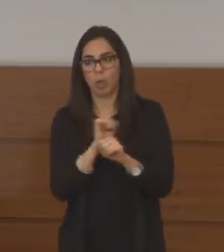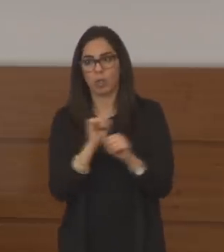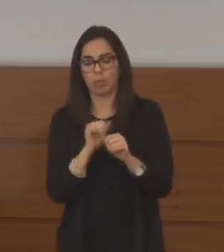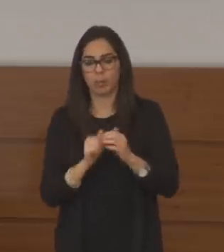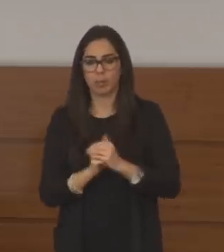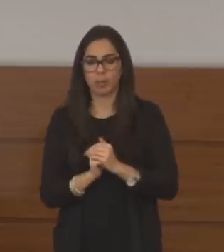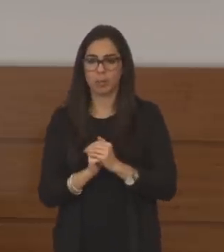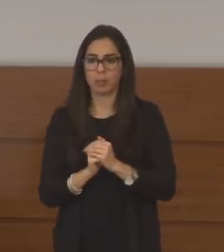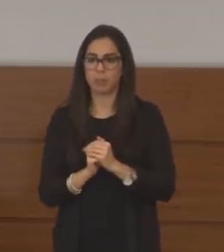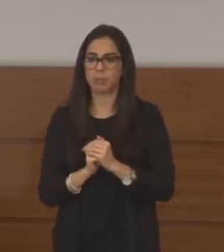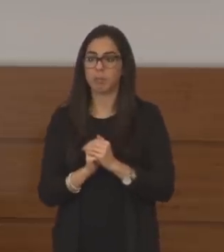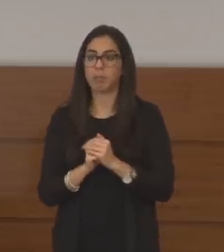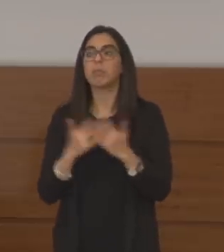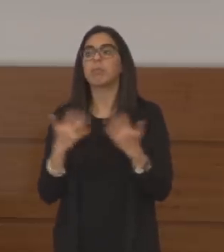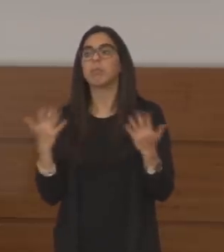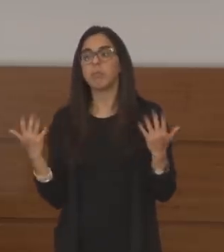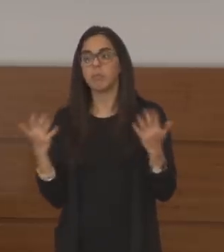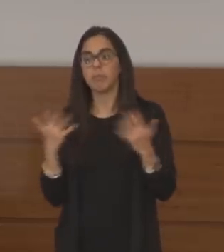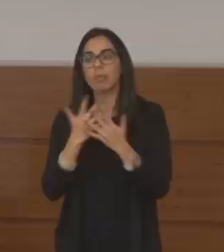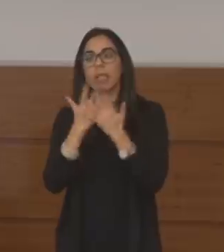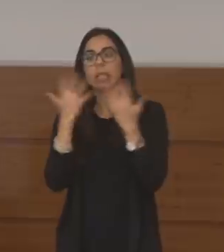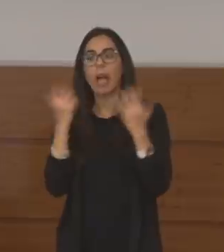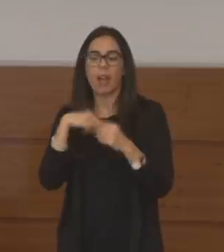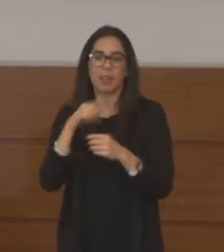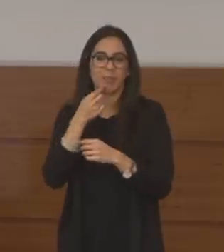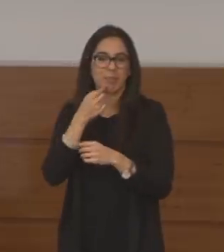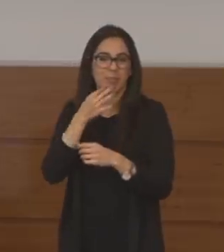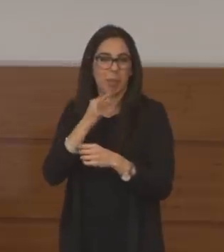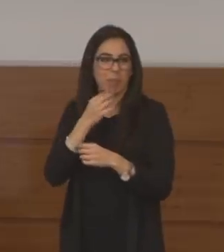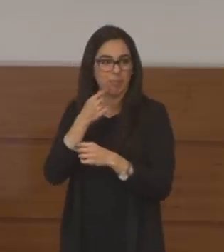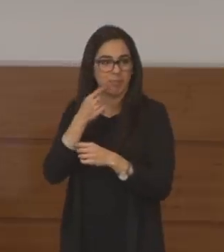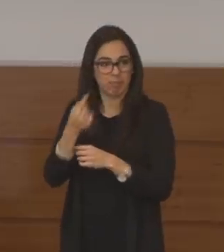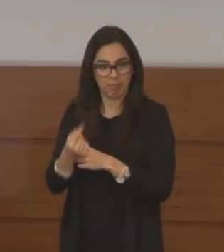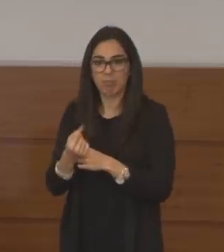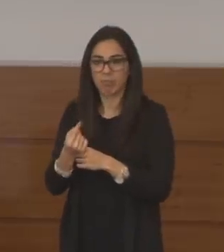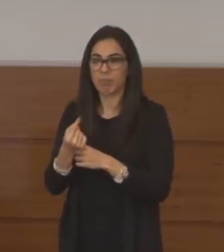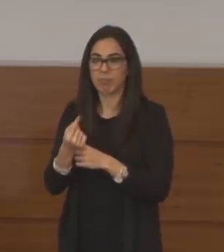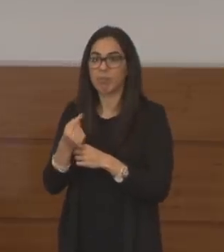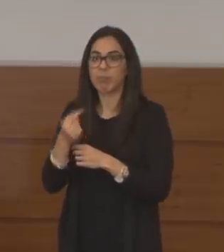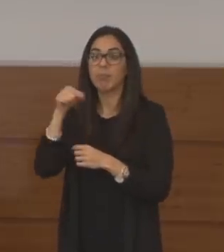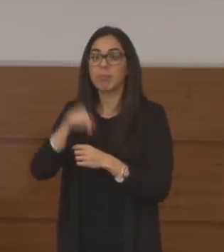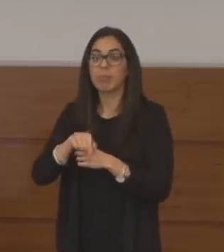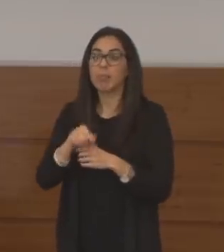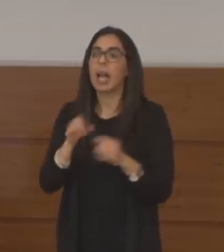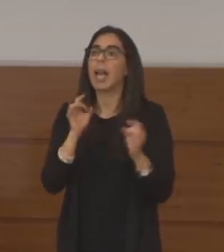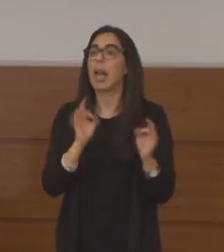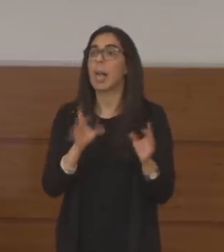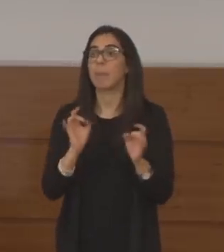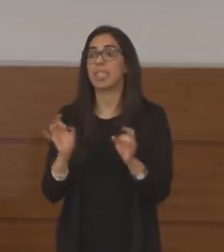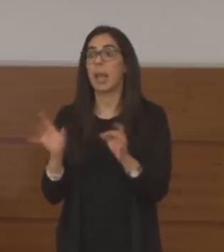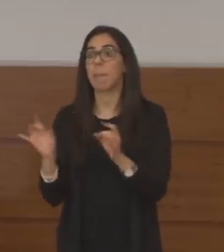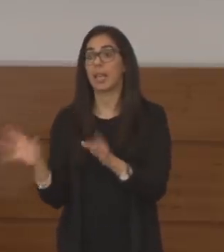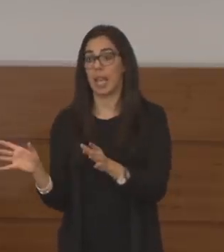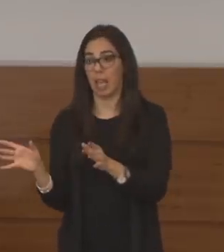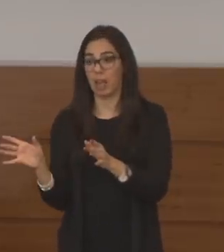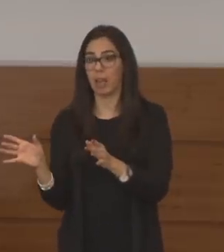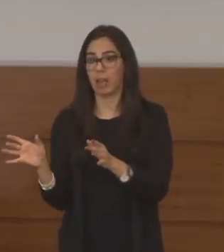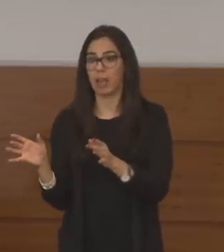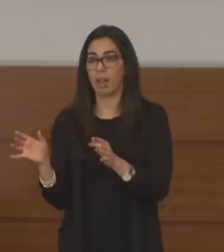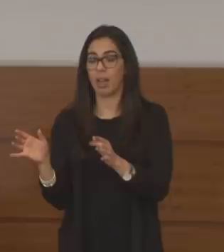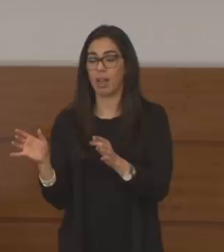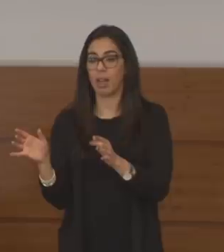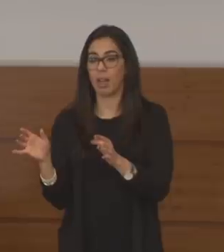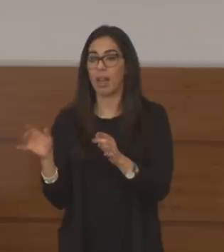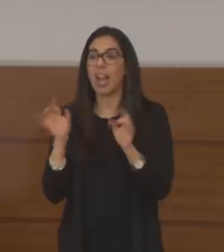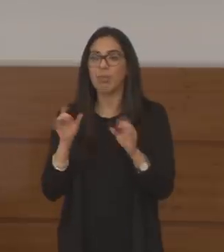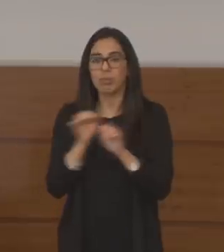chiaro che come spesso diciamo ci troviamo di fronte a una epidemia ha una diffusione dell'infezione